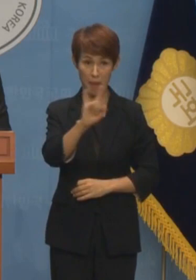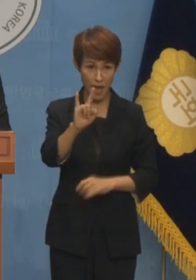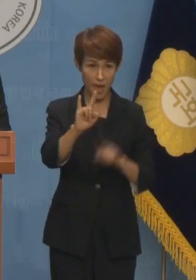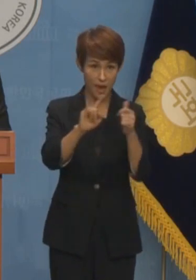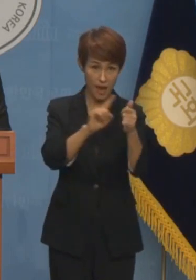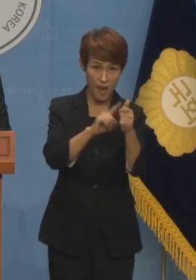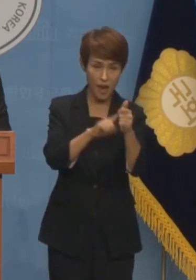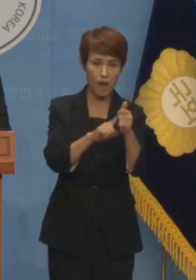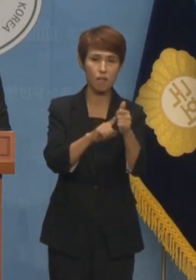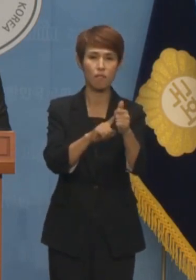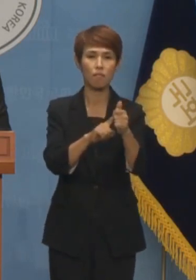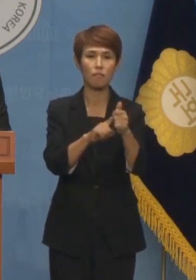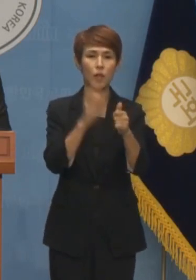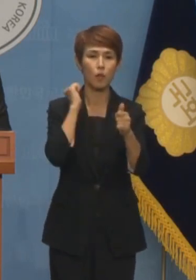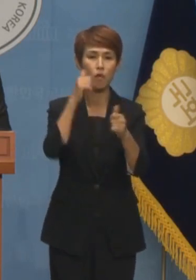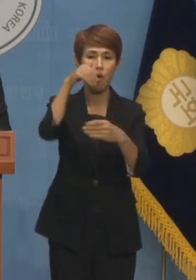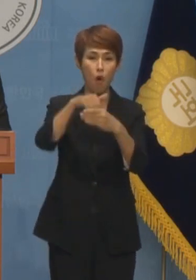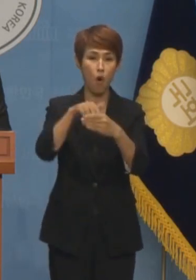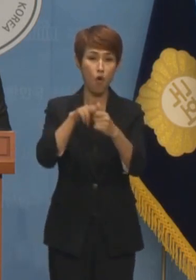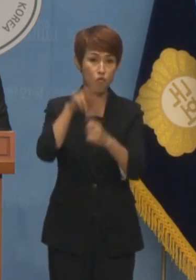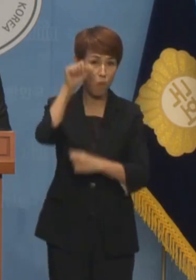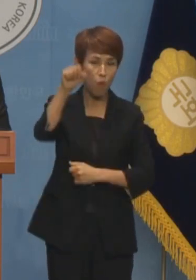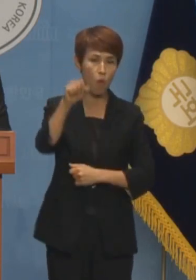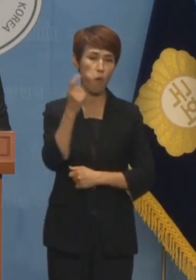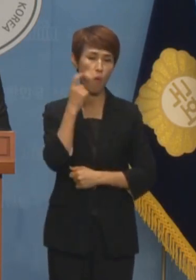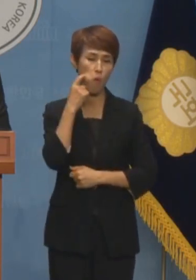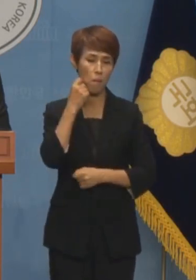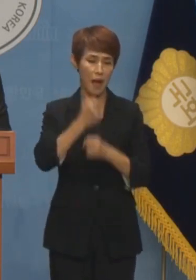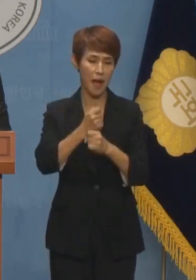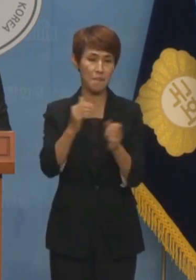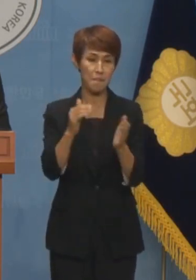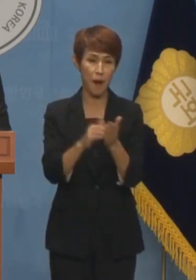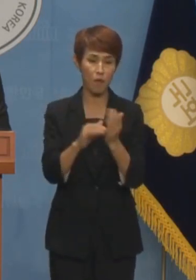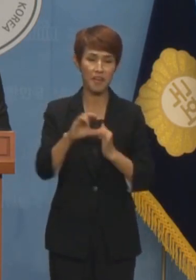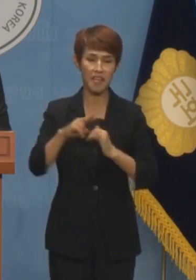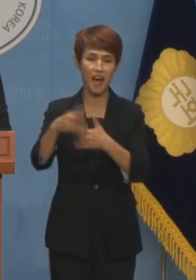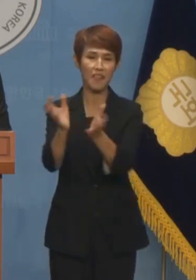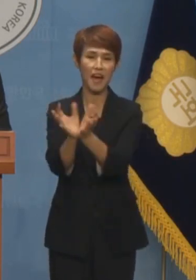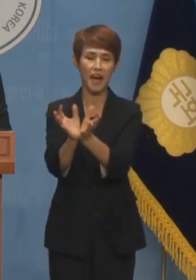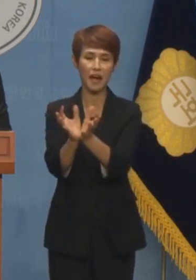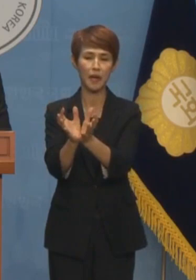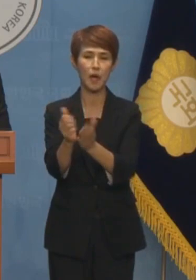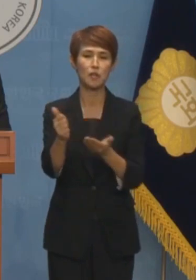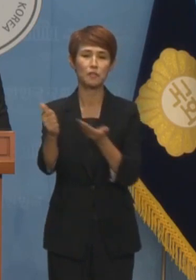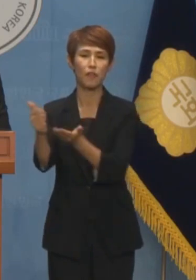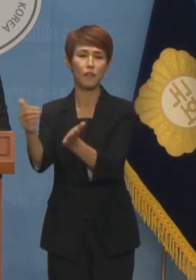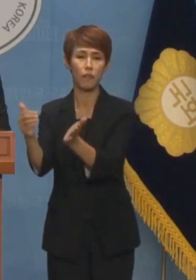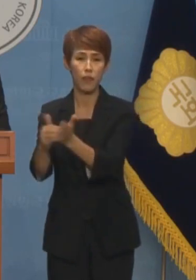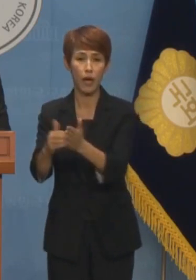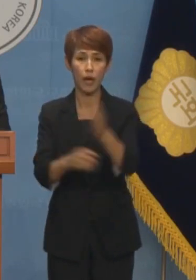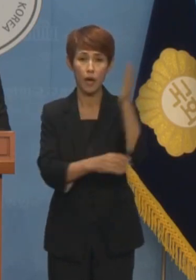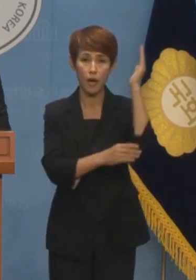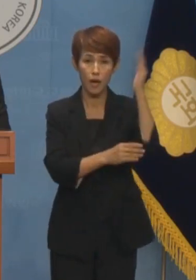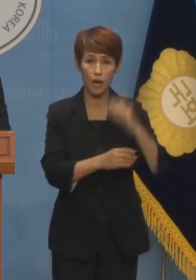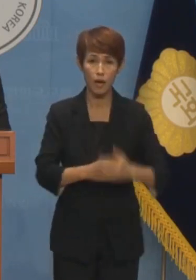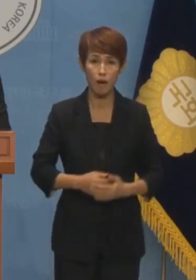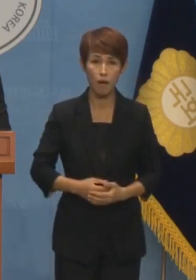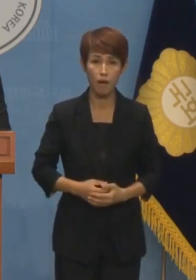윤석열 당시 대선 후보에 대한 허위 프레임을 만들고 이를 야당이 확산시켰다고 결론을 내렸다고